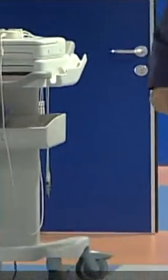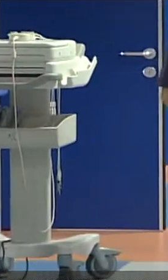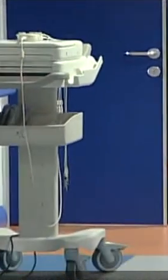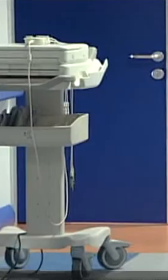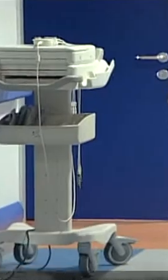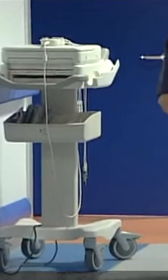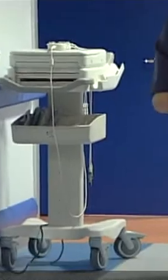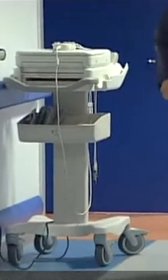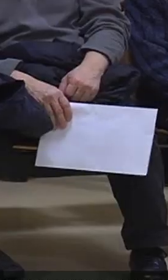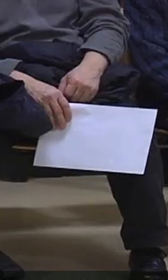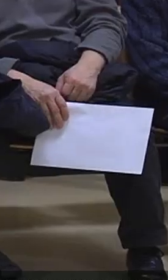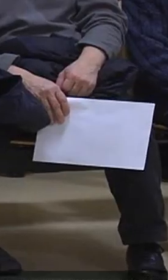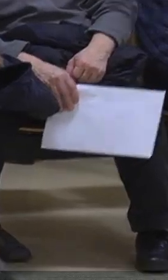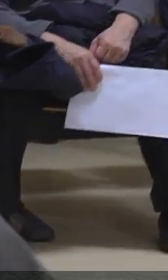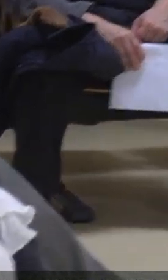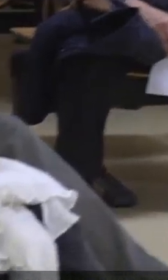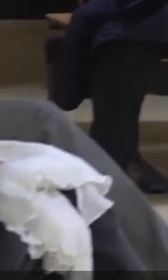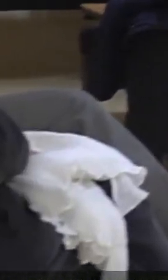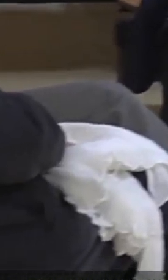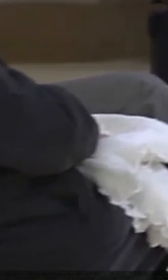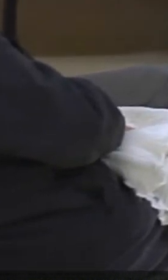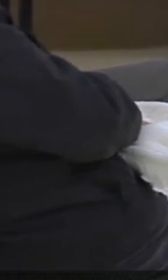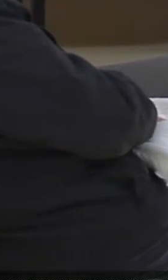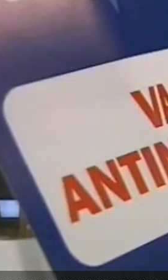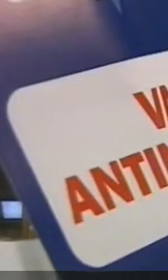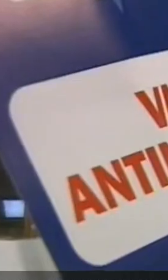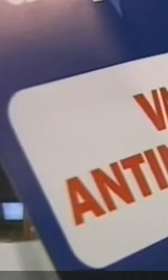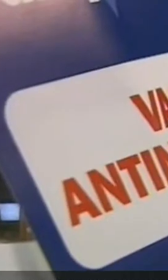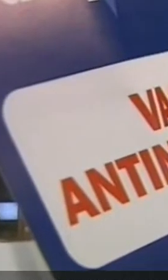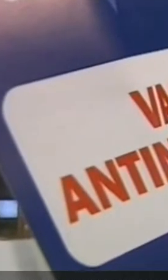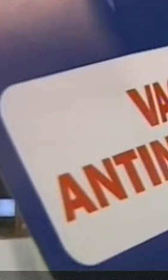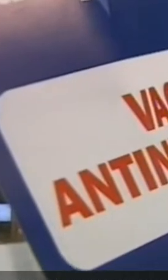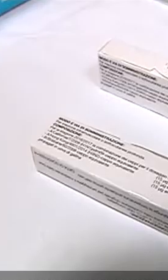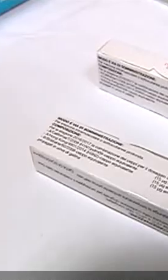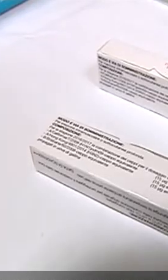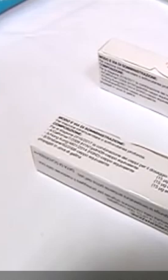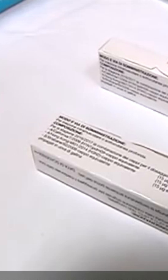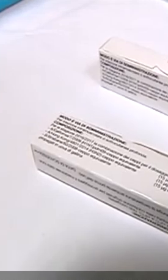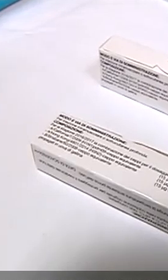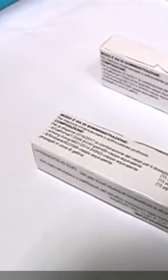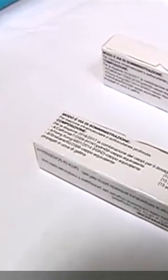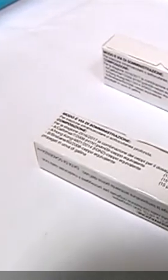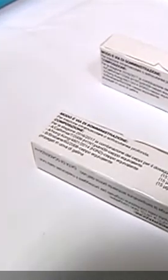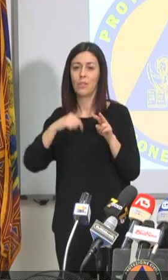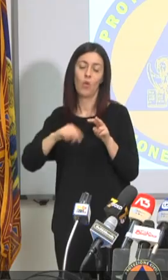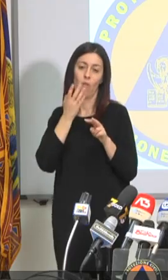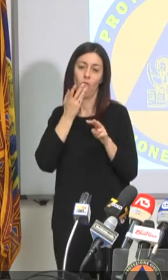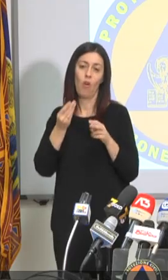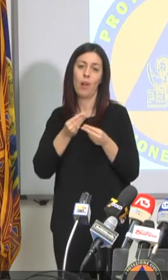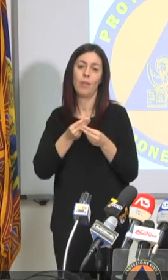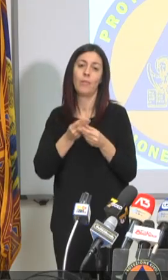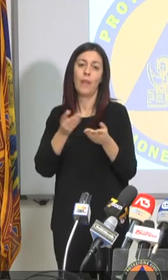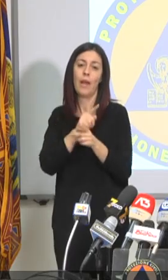circolare ministeriale è abbassato da 65 a 60 anni la fascia d'età in cui il vaccino antinfluenzale è fortemente consigliato e